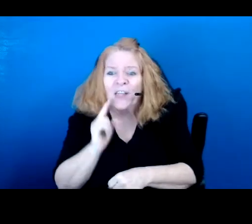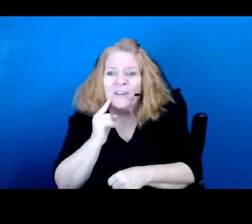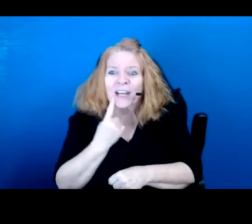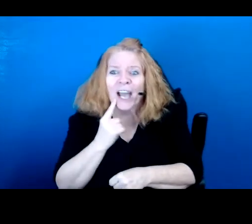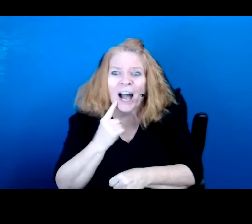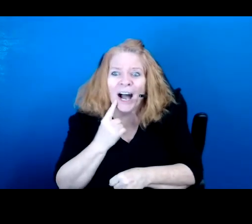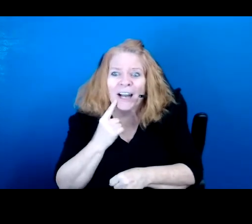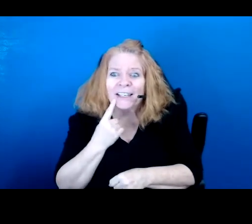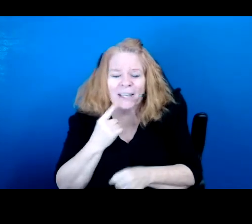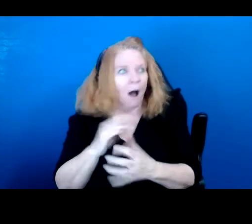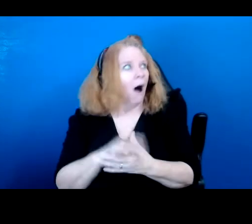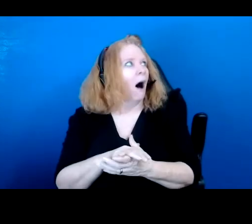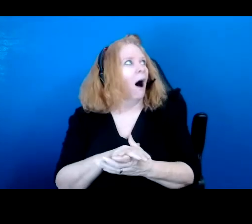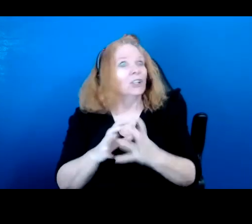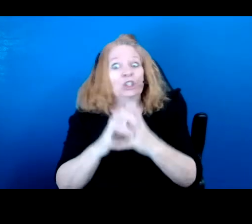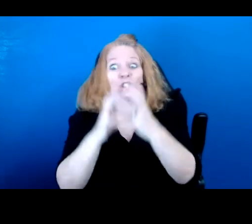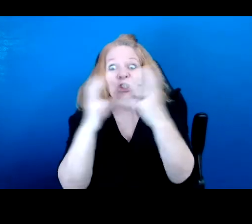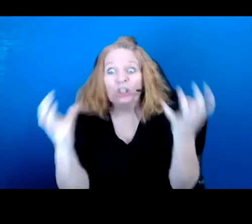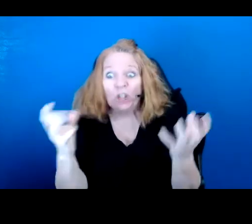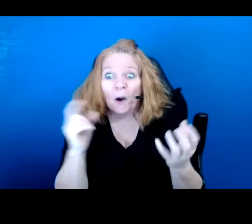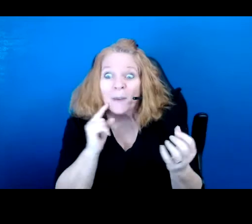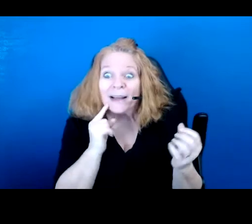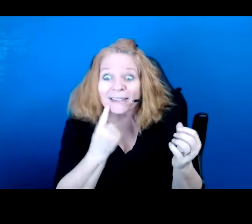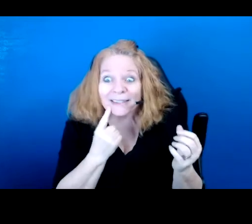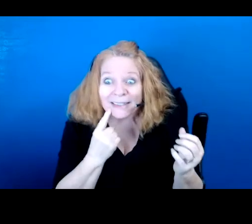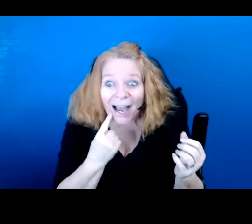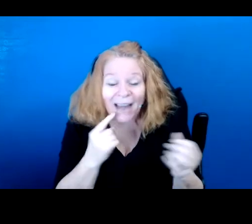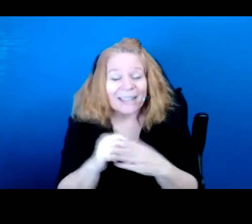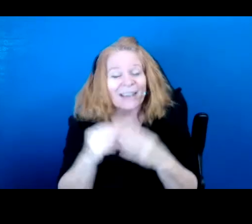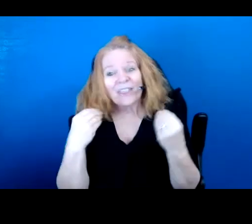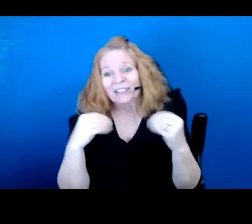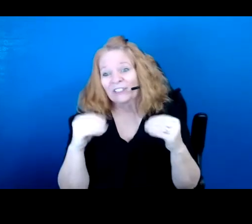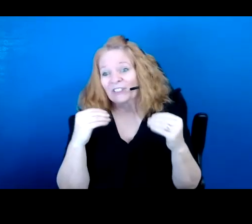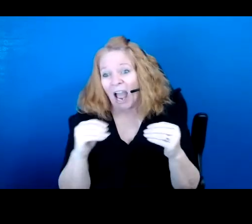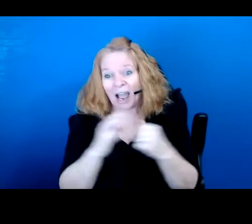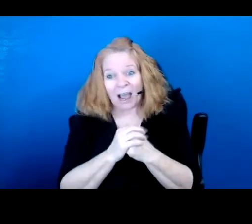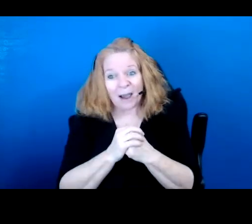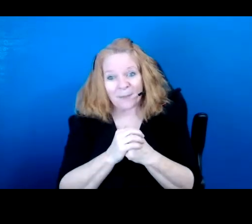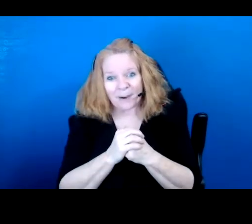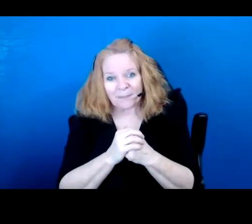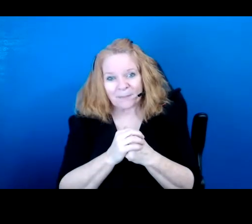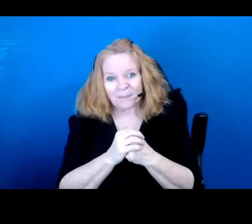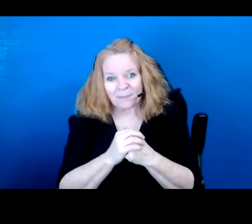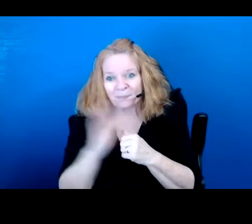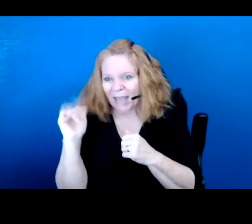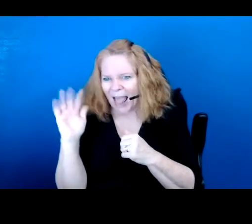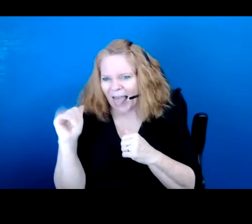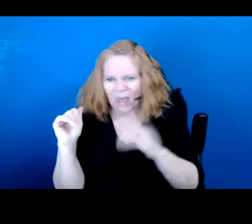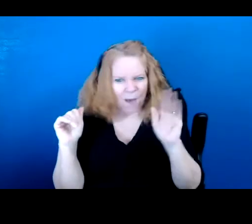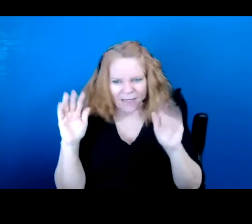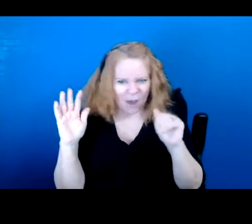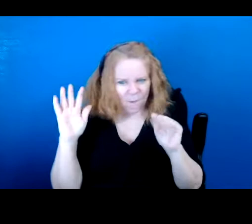asombrado porque estaba lleno de dulces tanto dulce dentro de la tienda dice